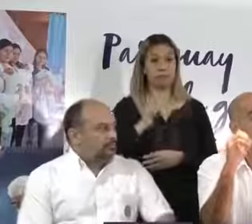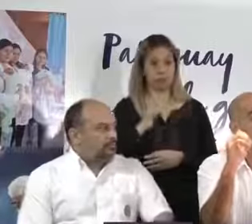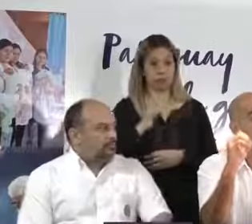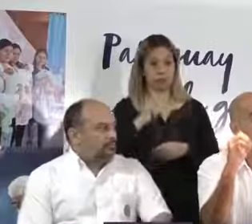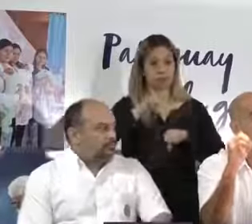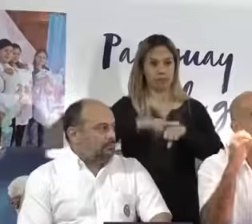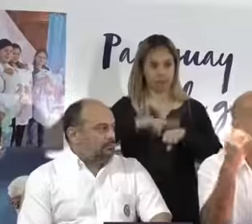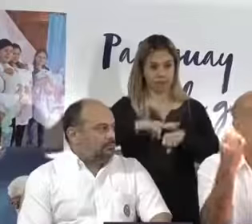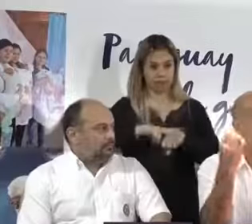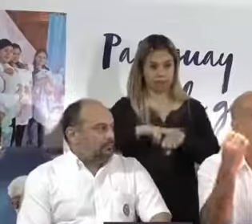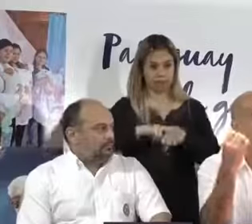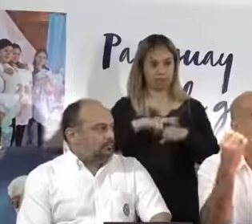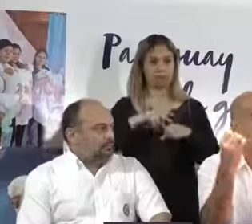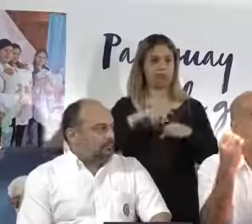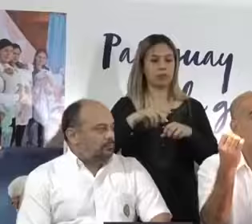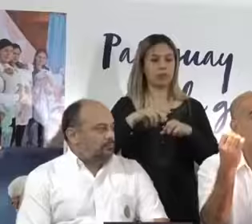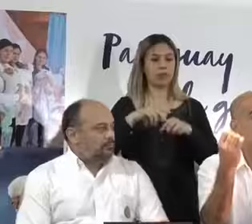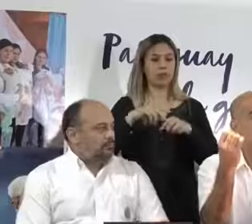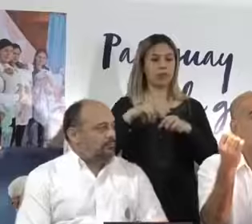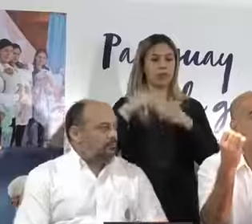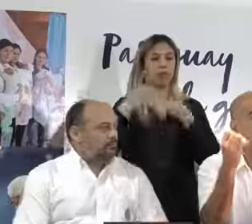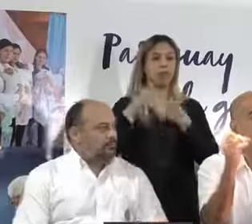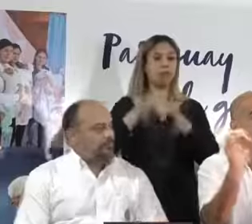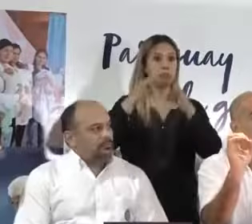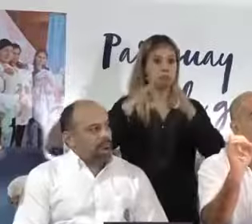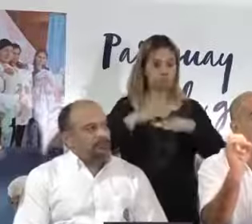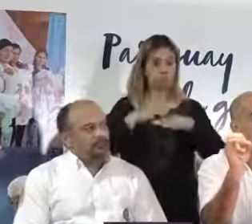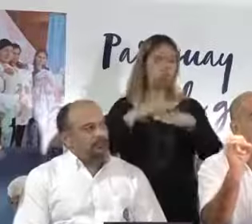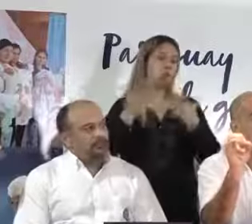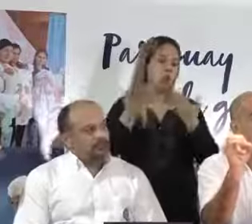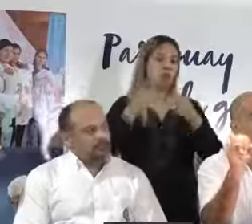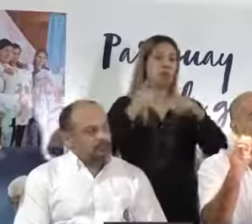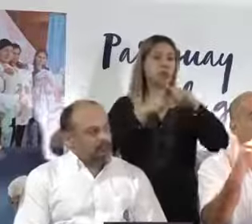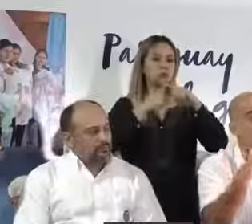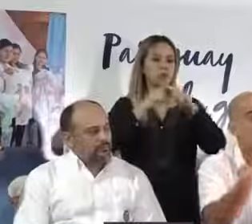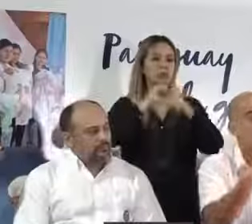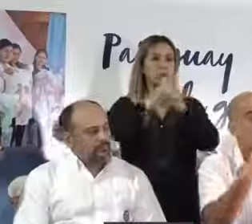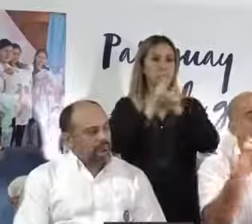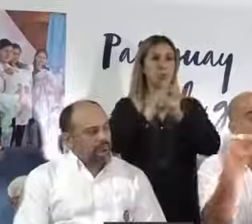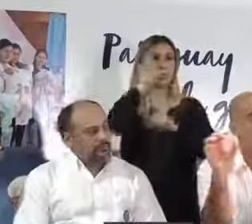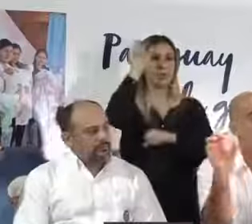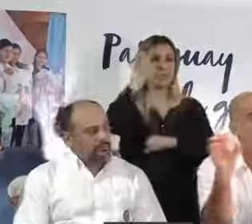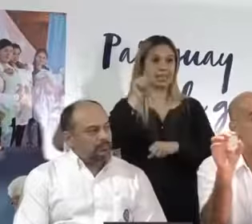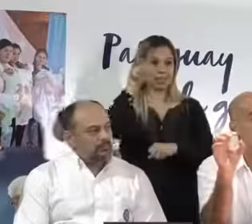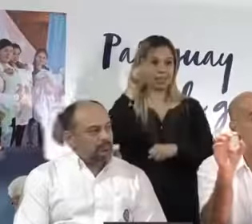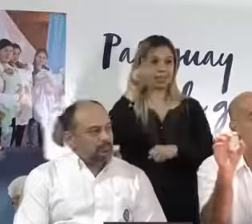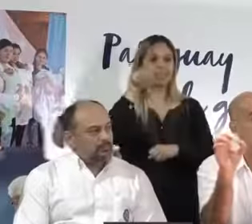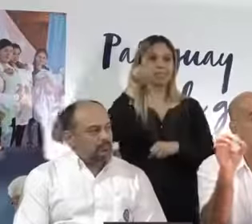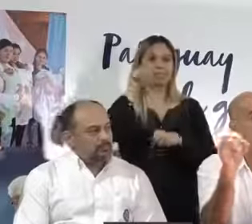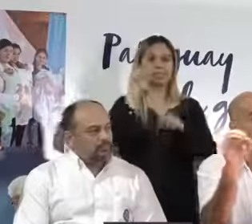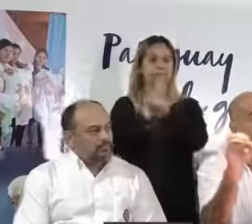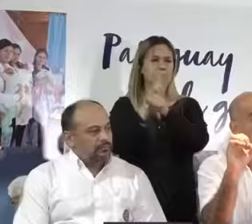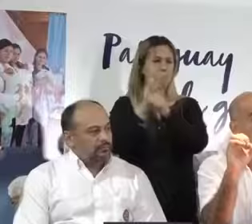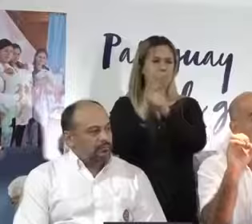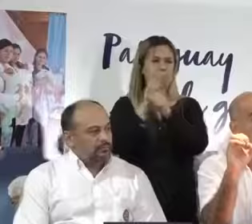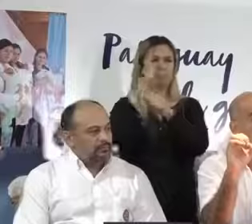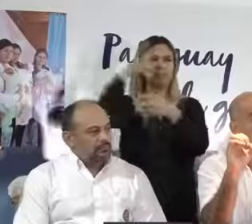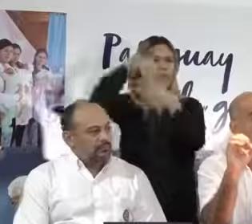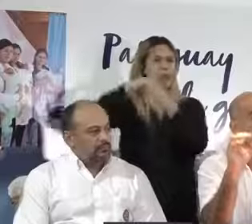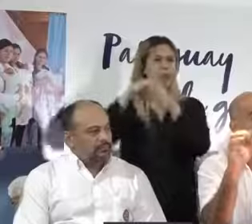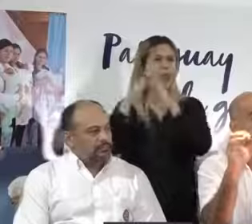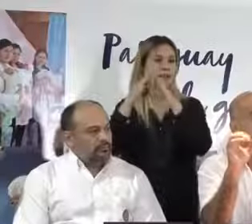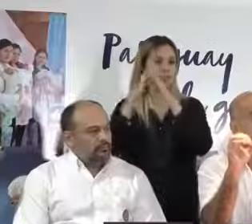fue contagiada o que presentó un caso positivo de coronavirus en Italia recibió todo su cuidado en su